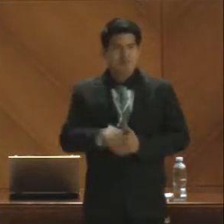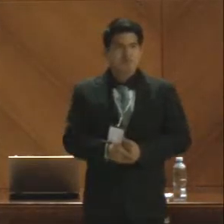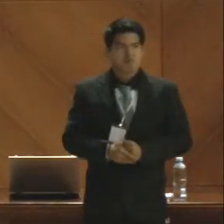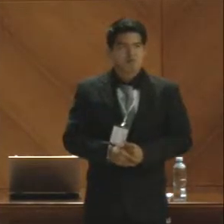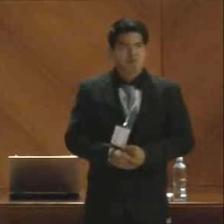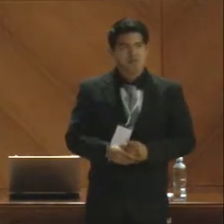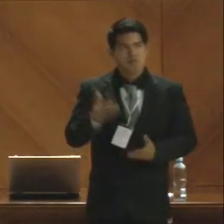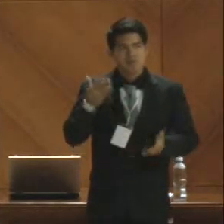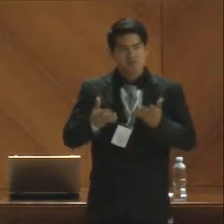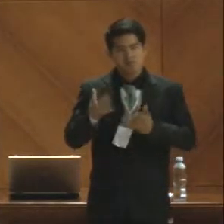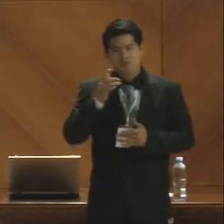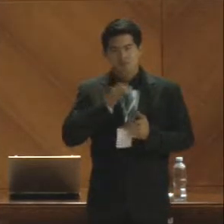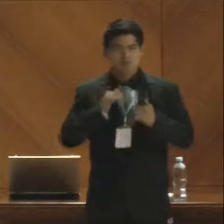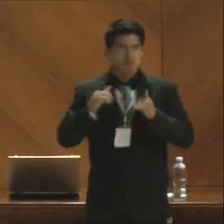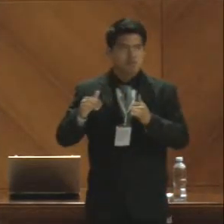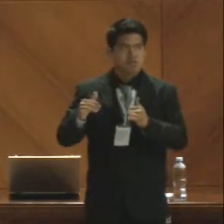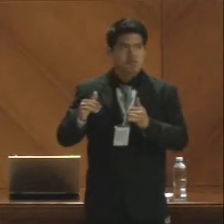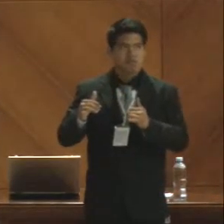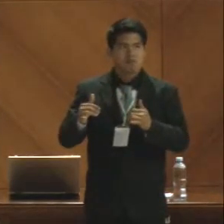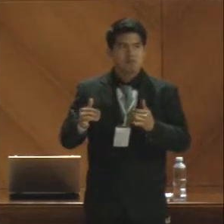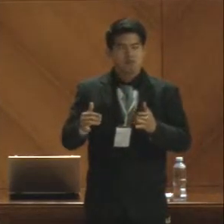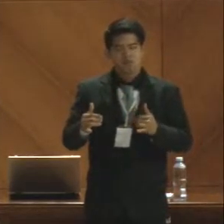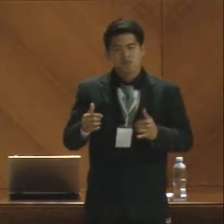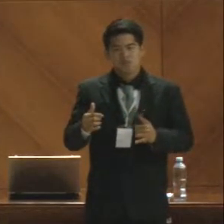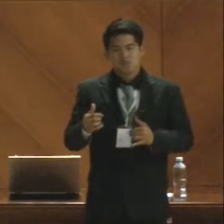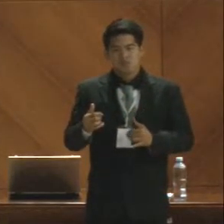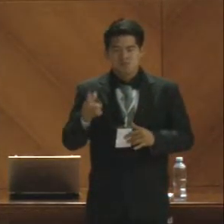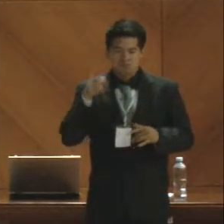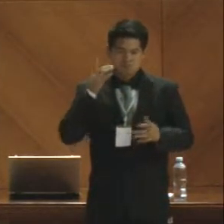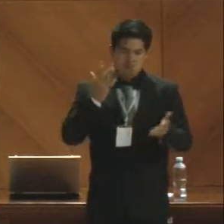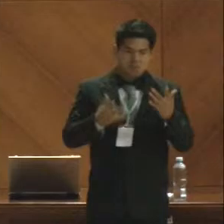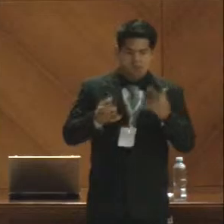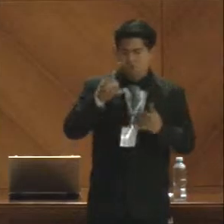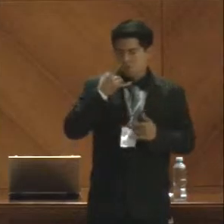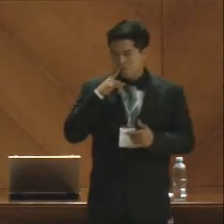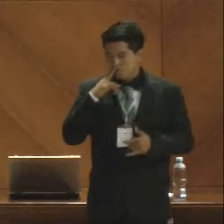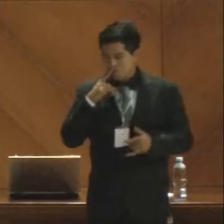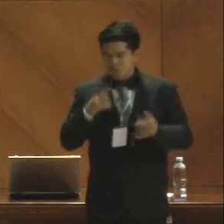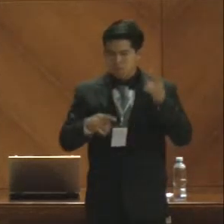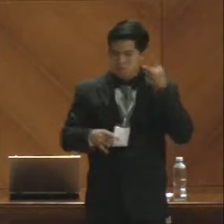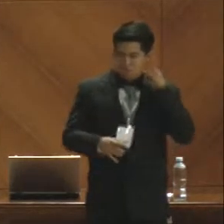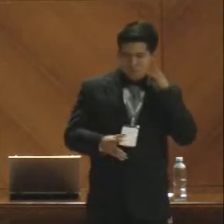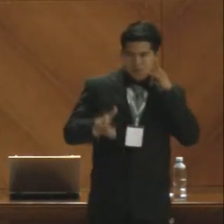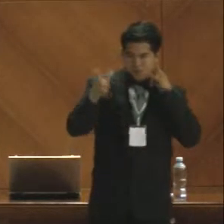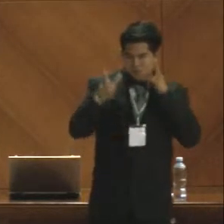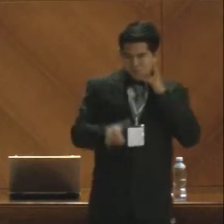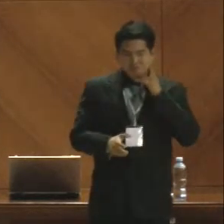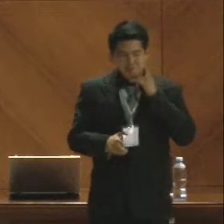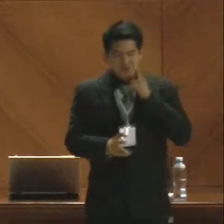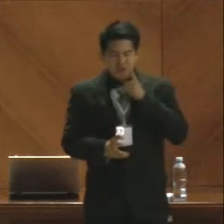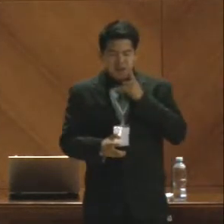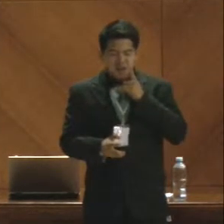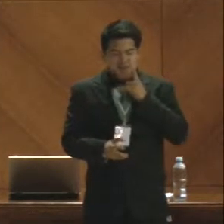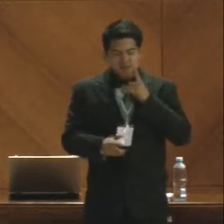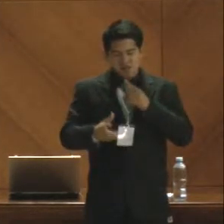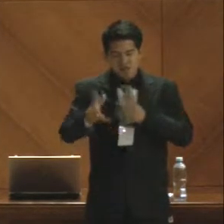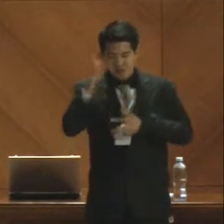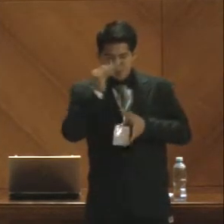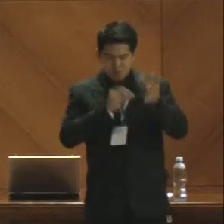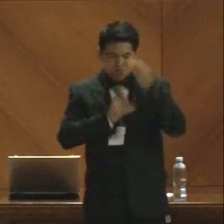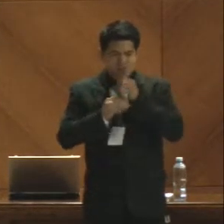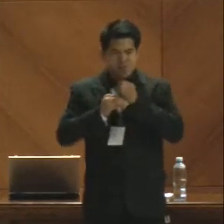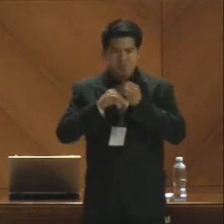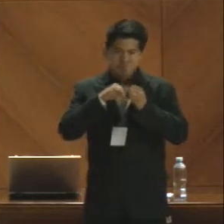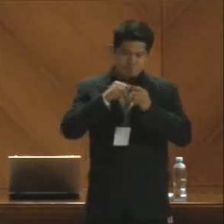vamos a seguir generando chicos, personas dependientes de tecnología que está hecha para controlar a los ciudadanos. Y nosotros